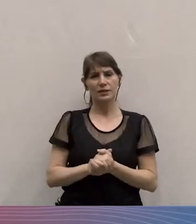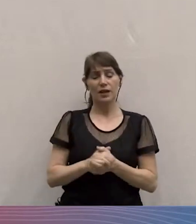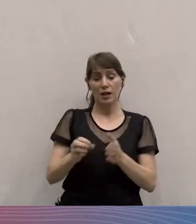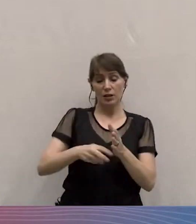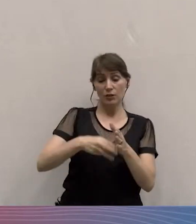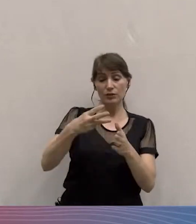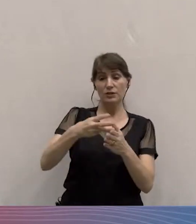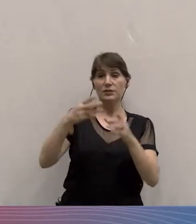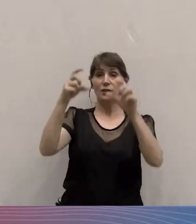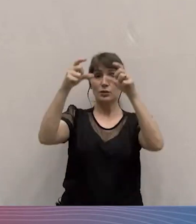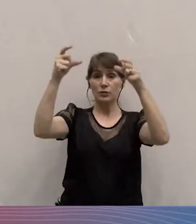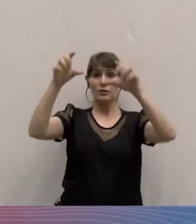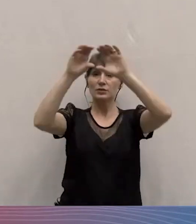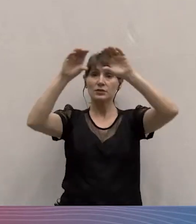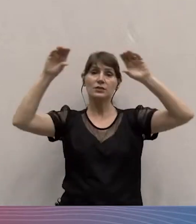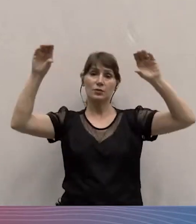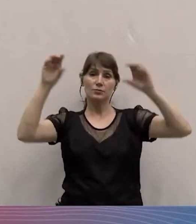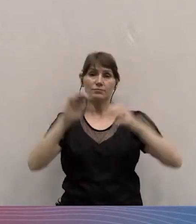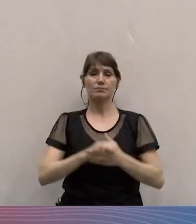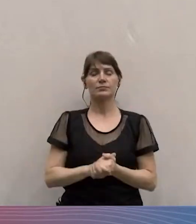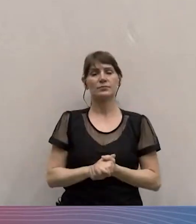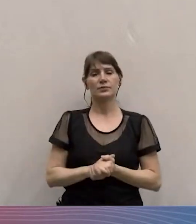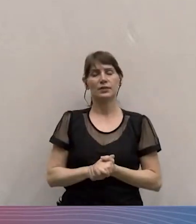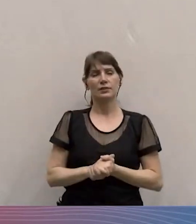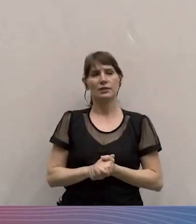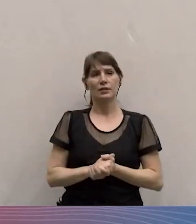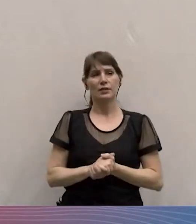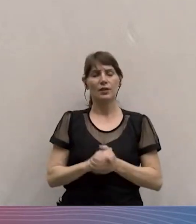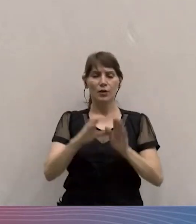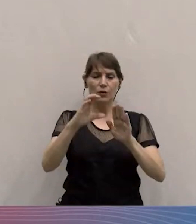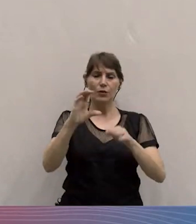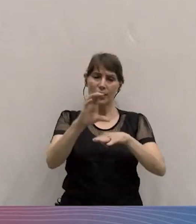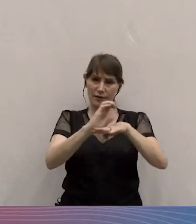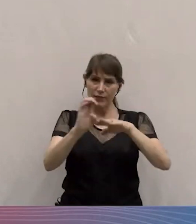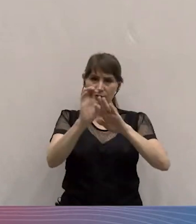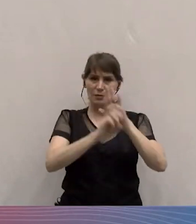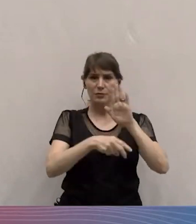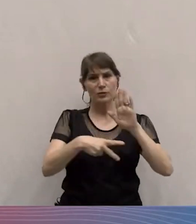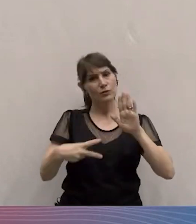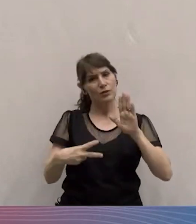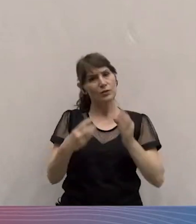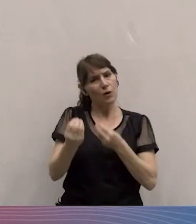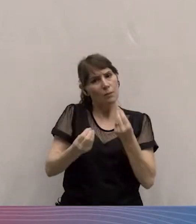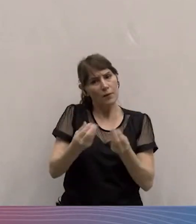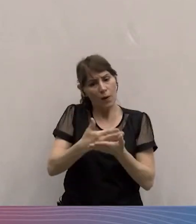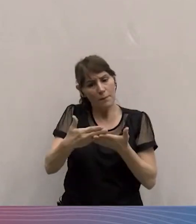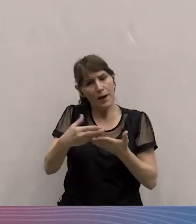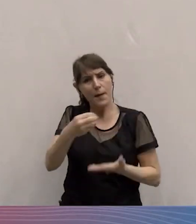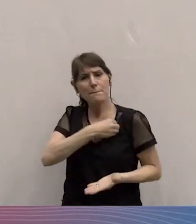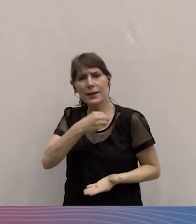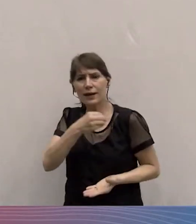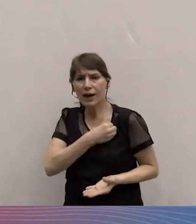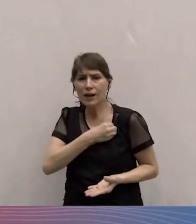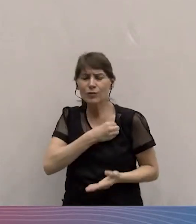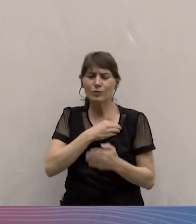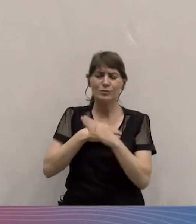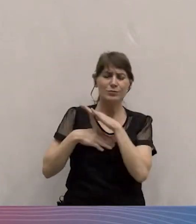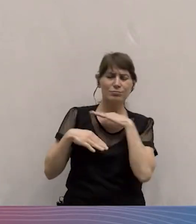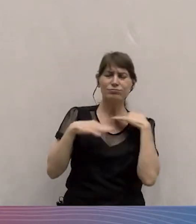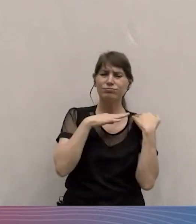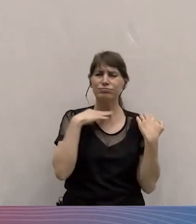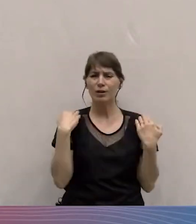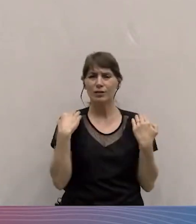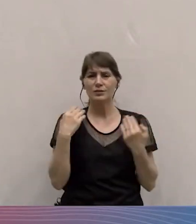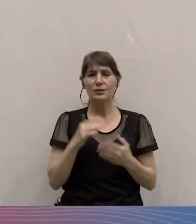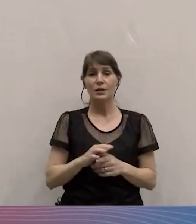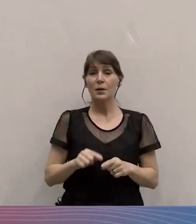céu, e capítulo 2 começa cá embaixo no pecado, no delito e na morte.